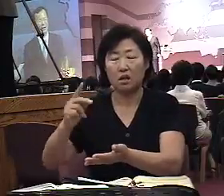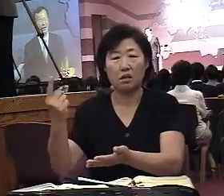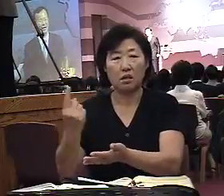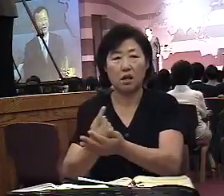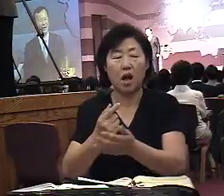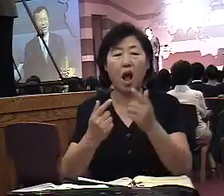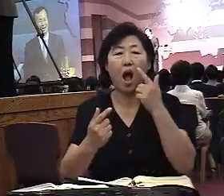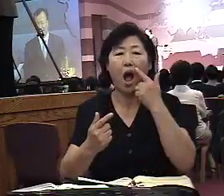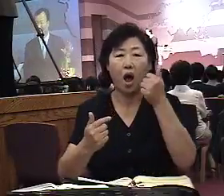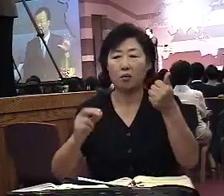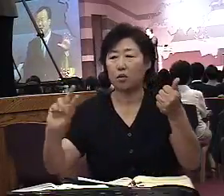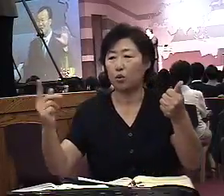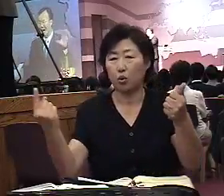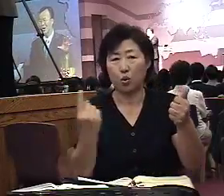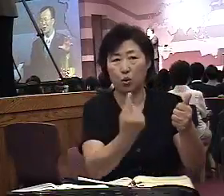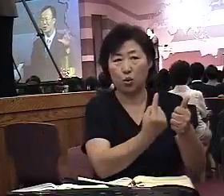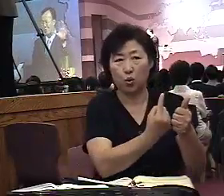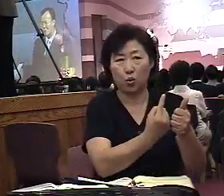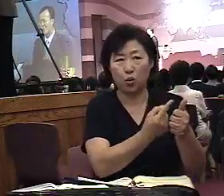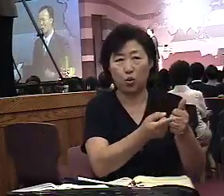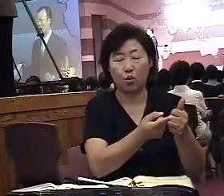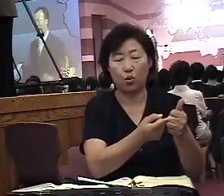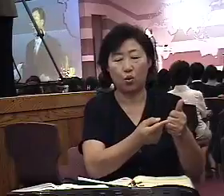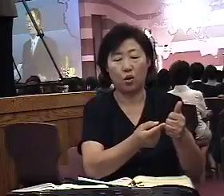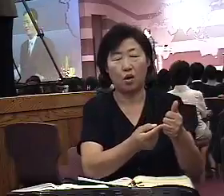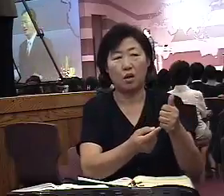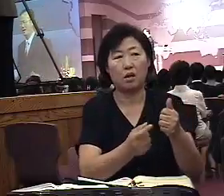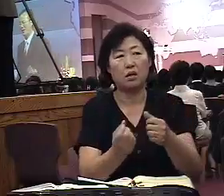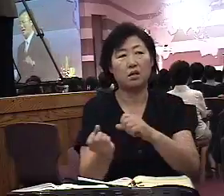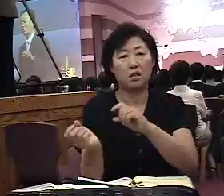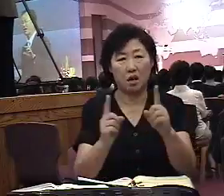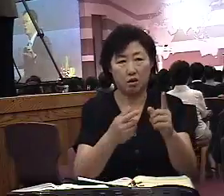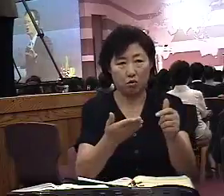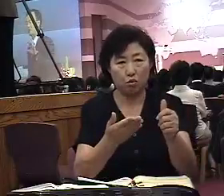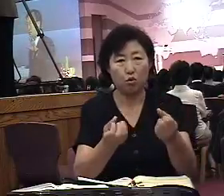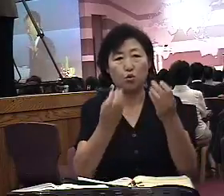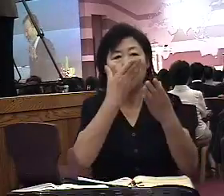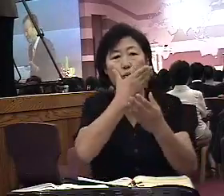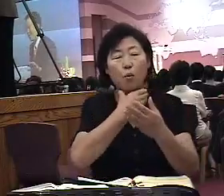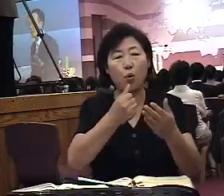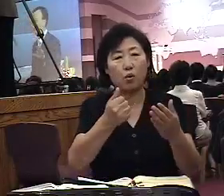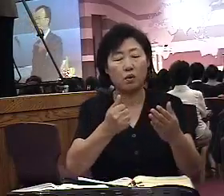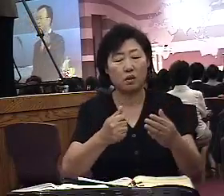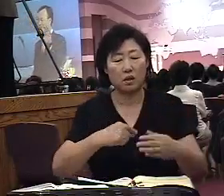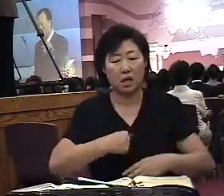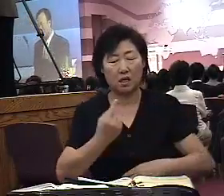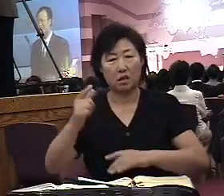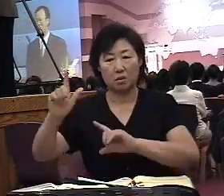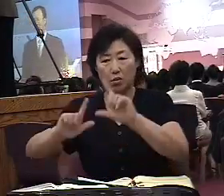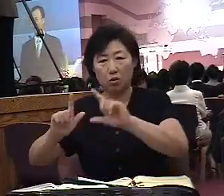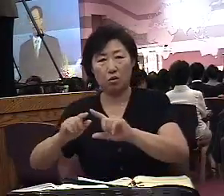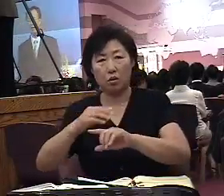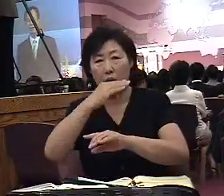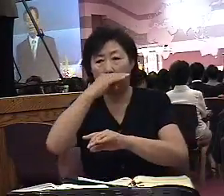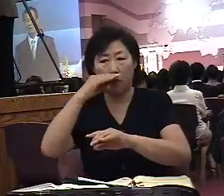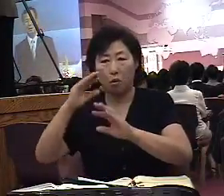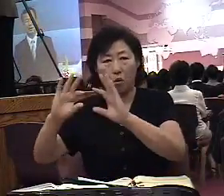시작합니다. 이게 그를 살려준 축복이 되었죠. 자신의 모습을 바로 보는